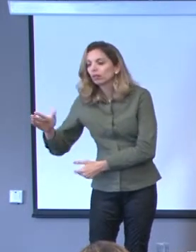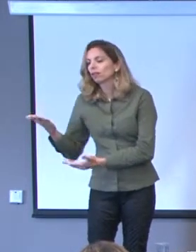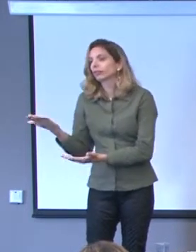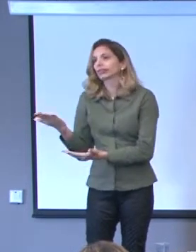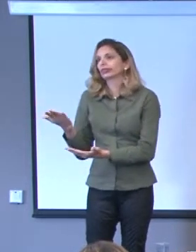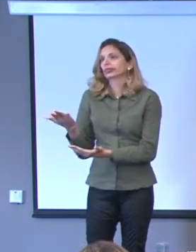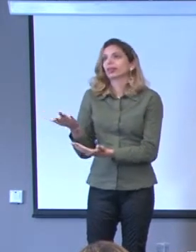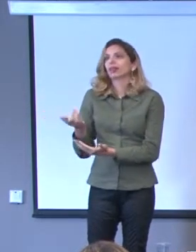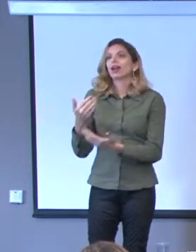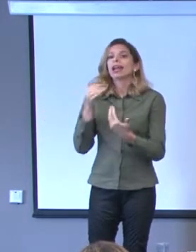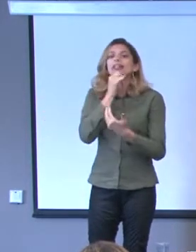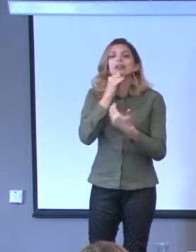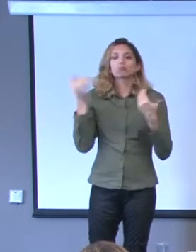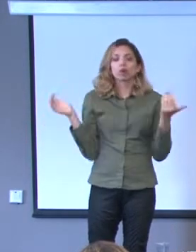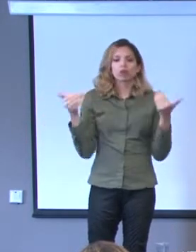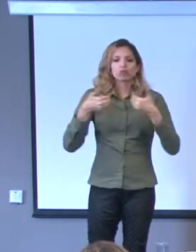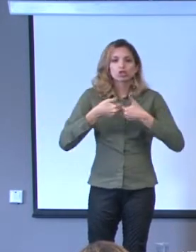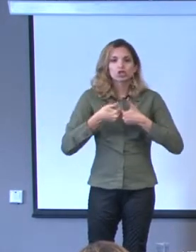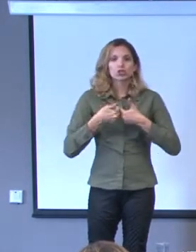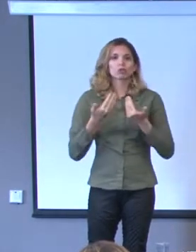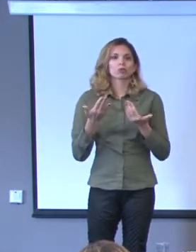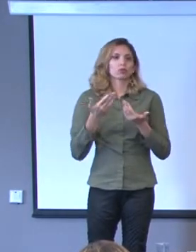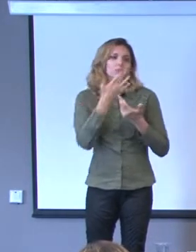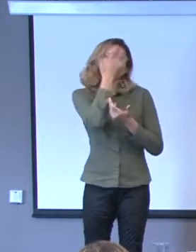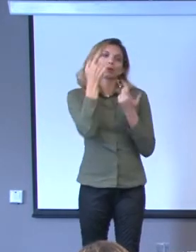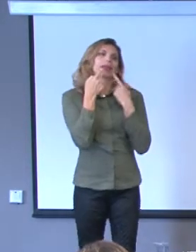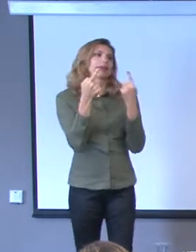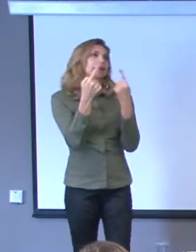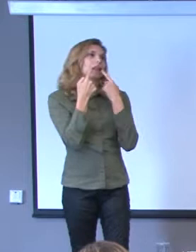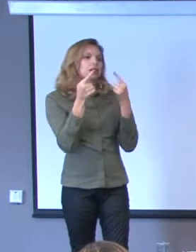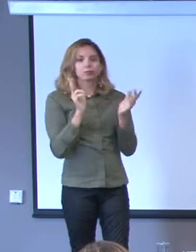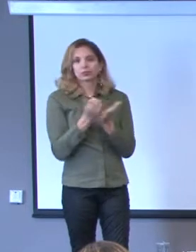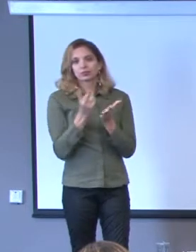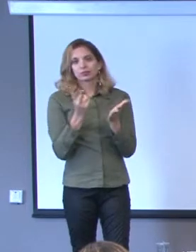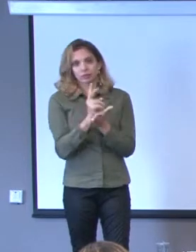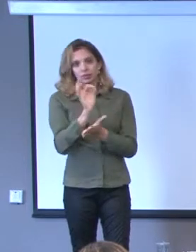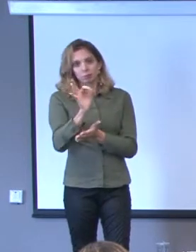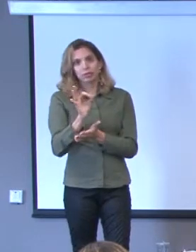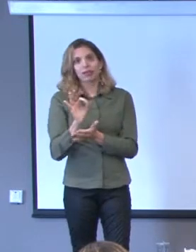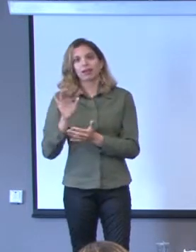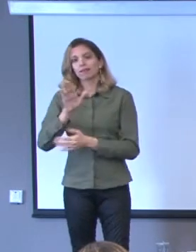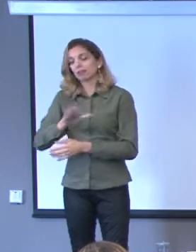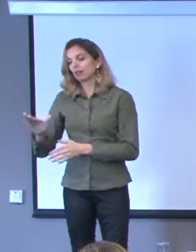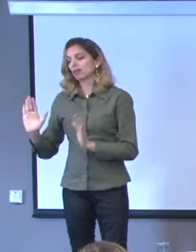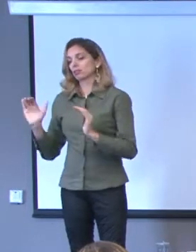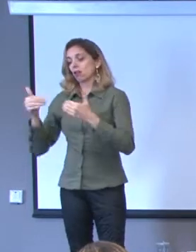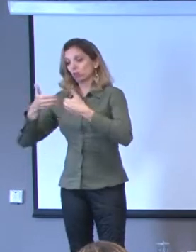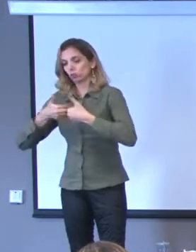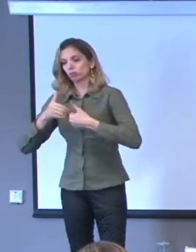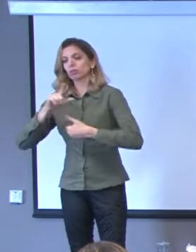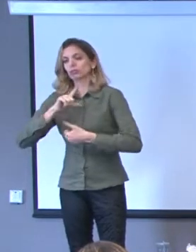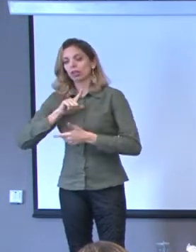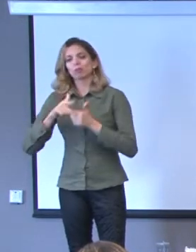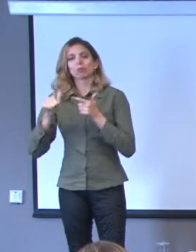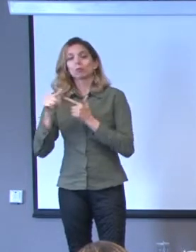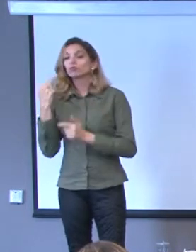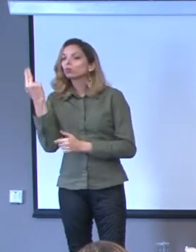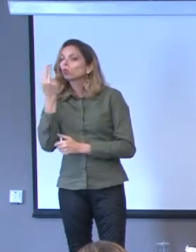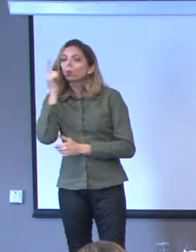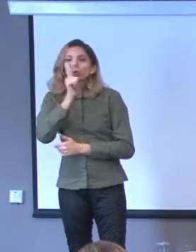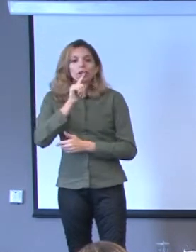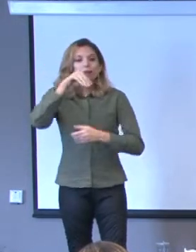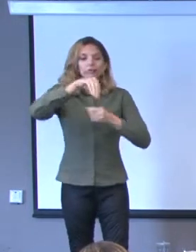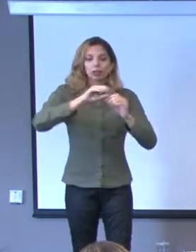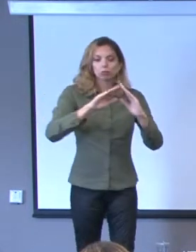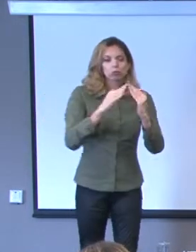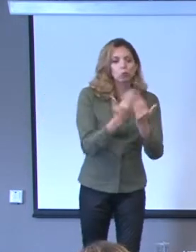enfim, os casos com autismo são as pessoas que as pessoas mais reclamam e tudo mais. O fato de uma criança com autismo ter um problema de estar num ambiente